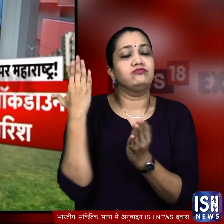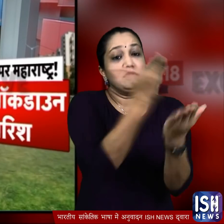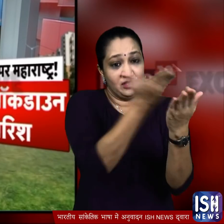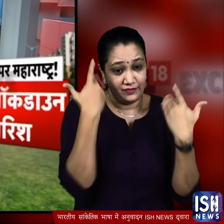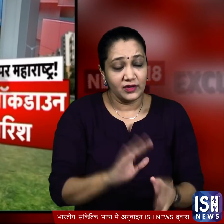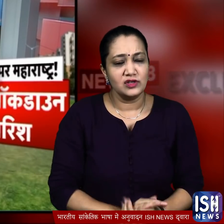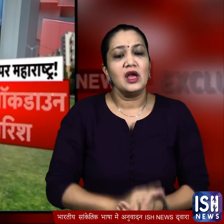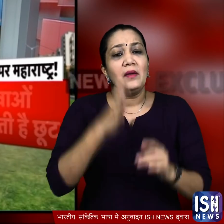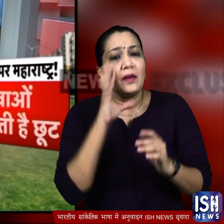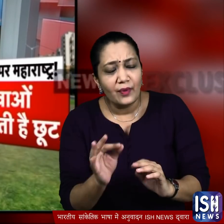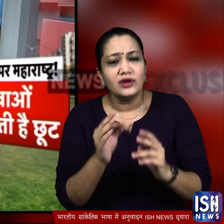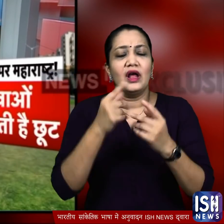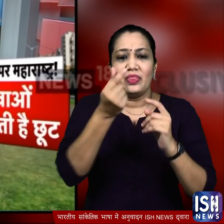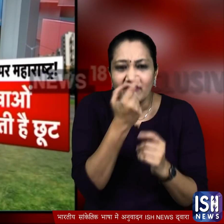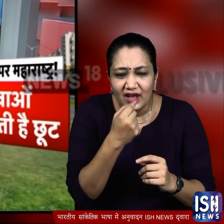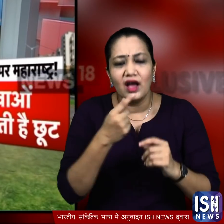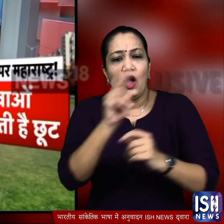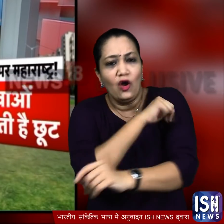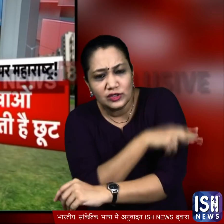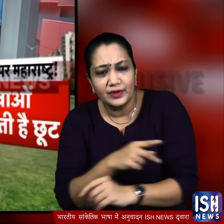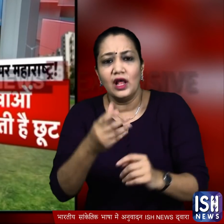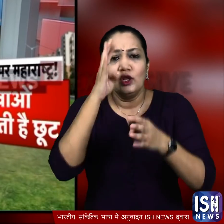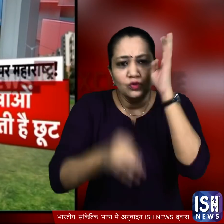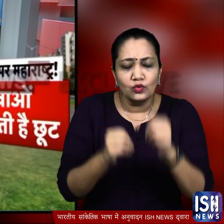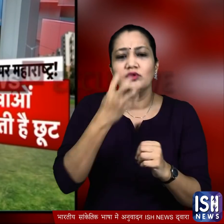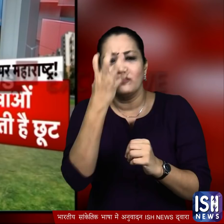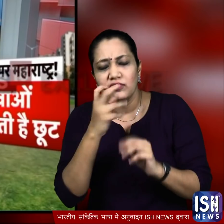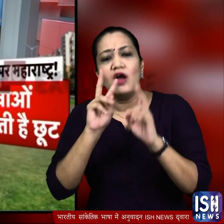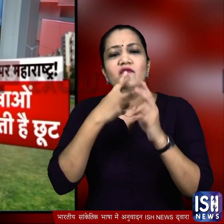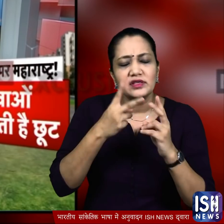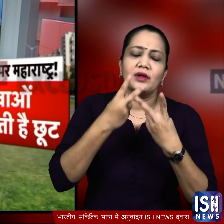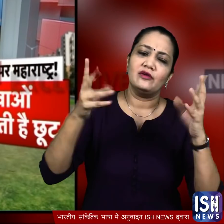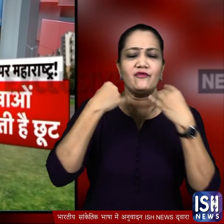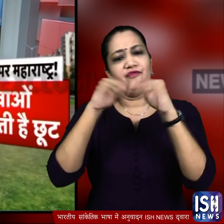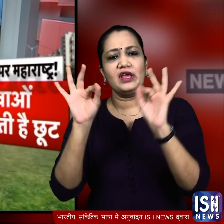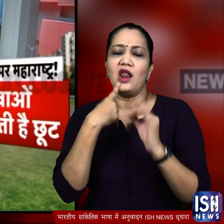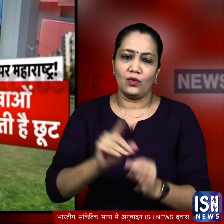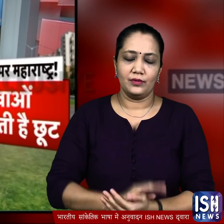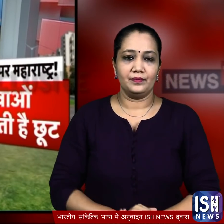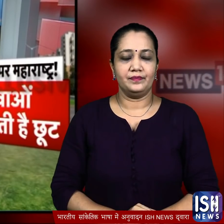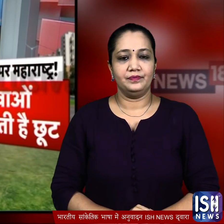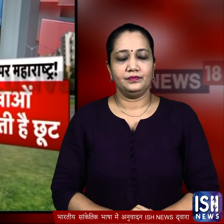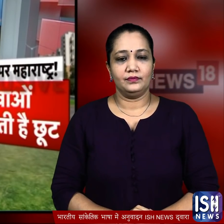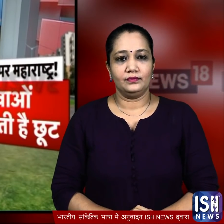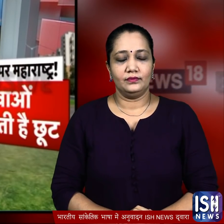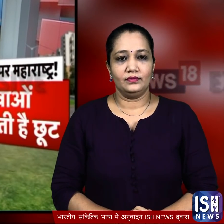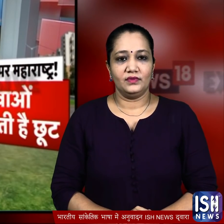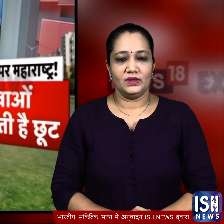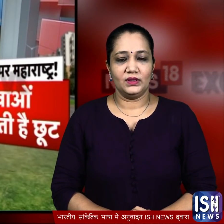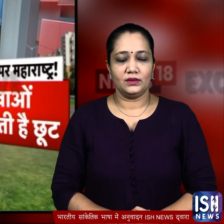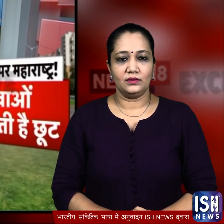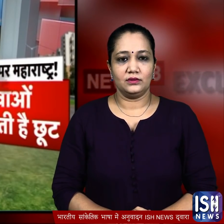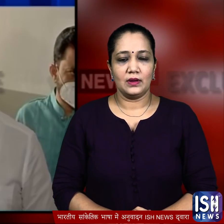की है। हालांकि इस दौरान जरूरी सेवाएं, दवा, अस्पताल, दूध, फल और सब्जी बेचने वालों को छूट मिल सकती है।